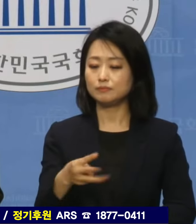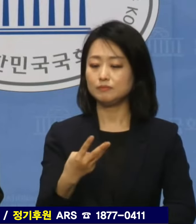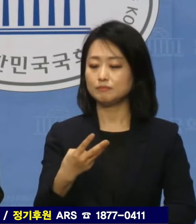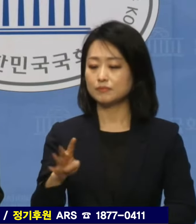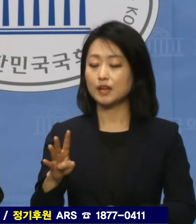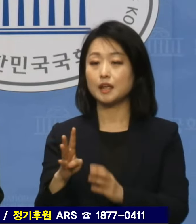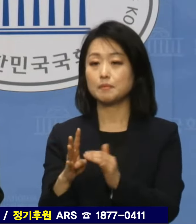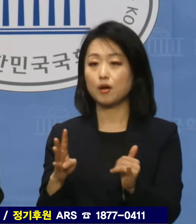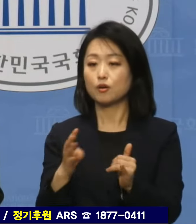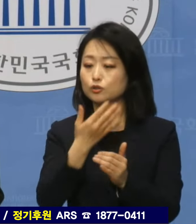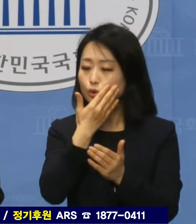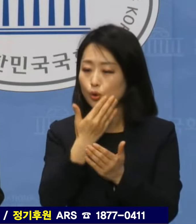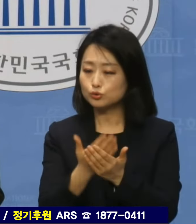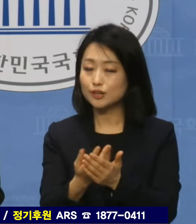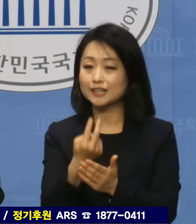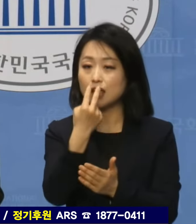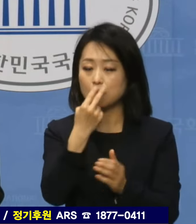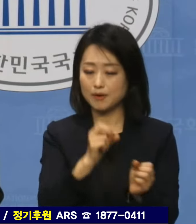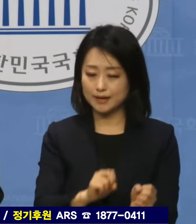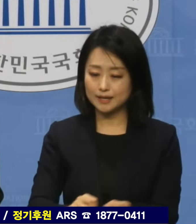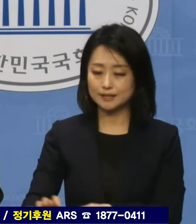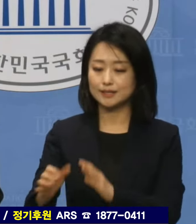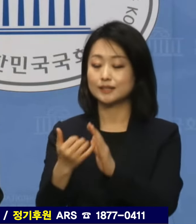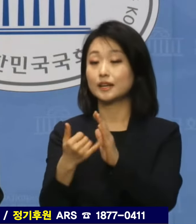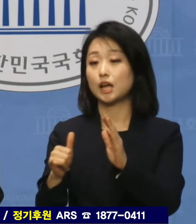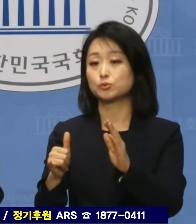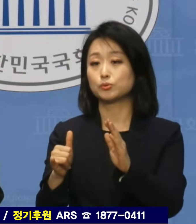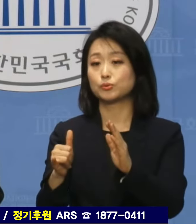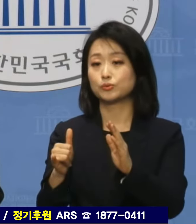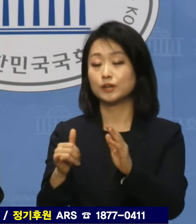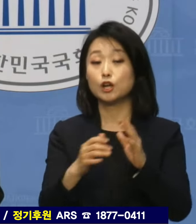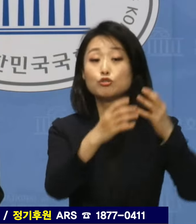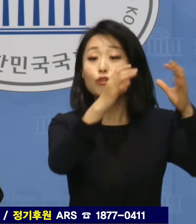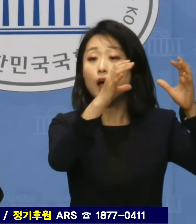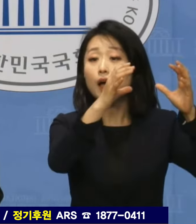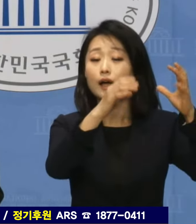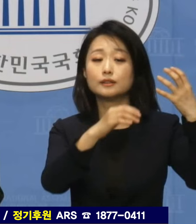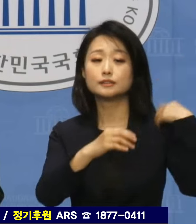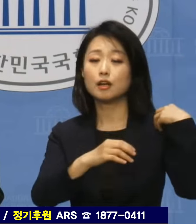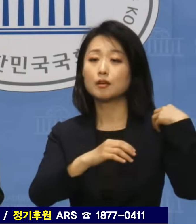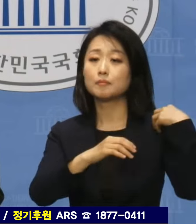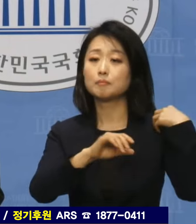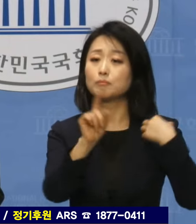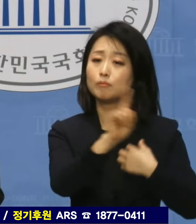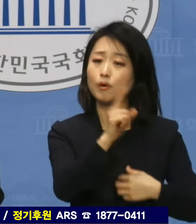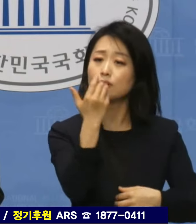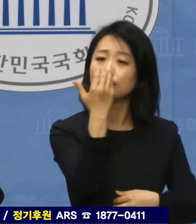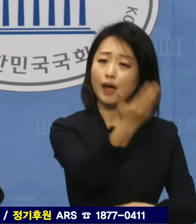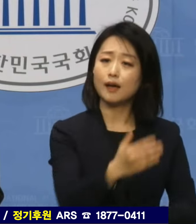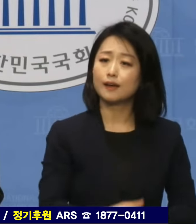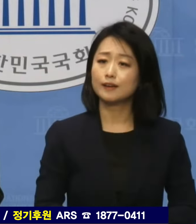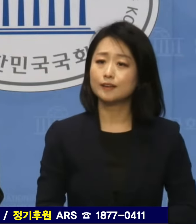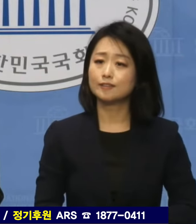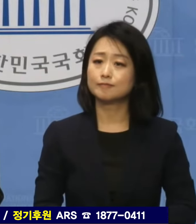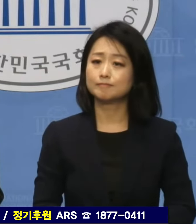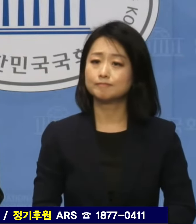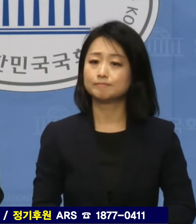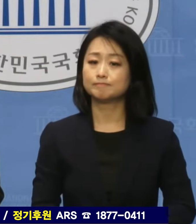304명의 소중한 생명을 잃은 가족 앞에서 국가는 책임을 다했는지